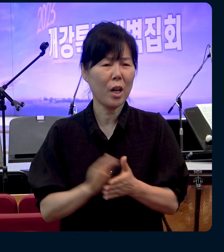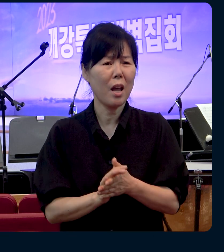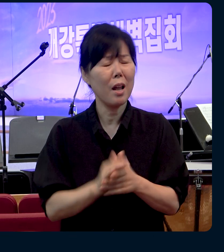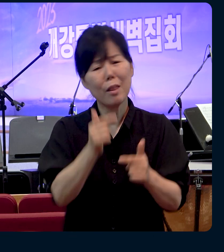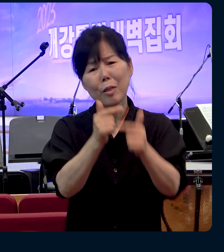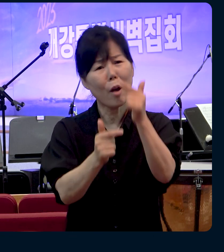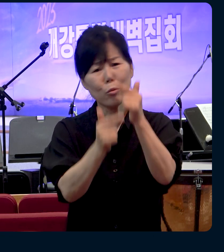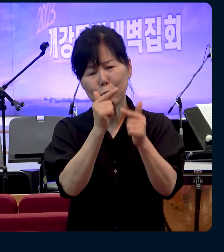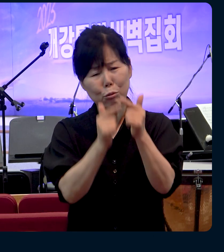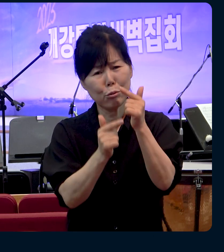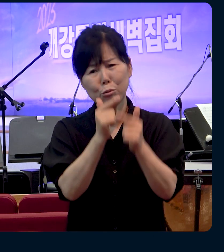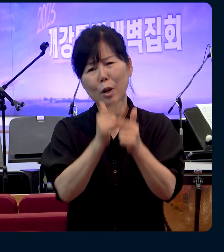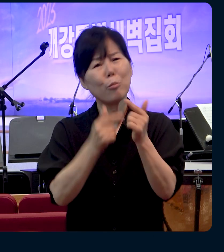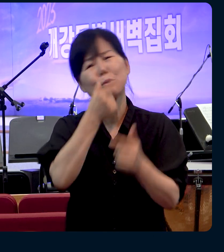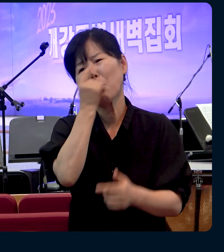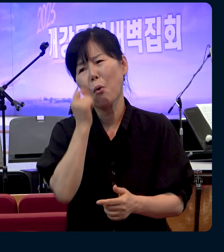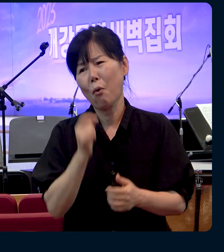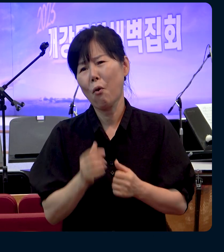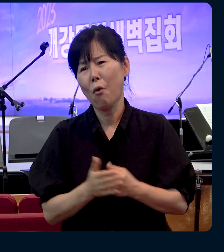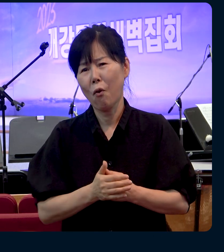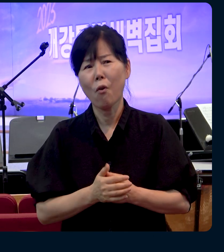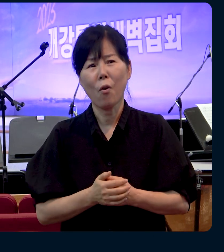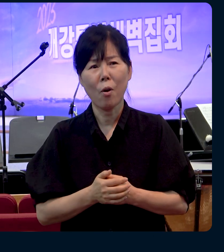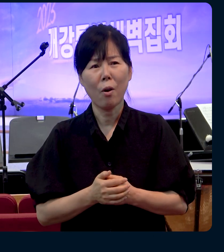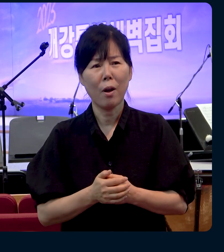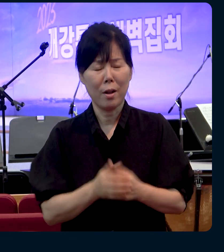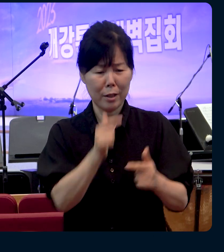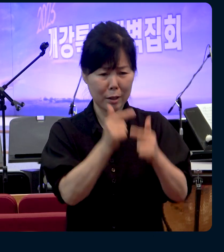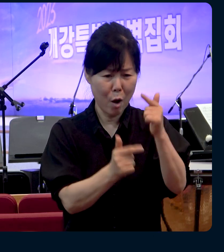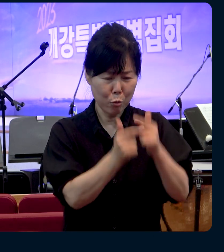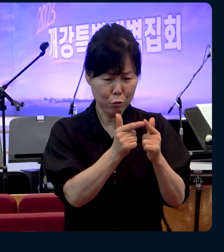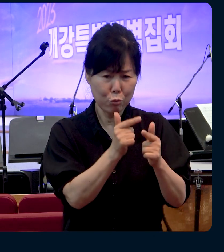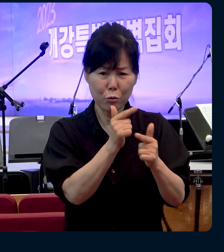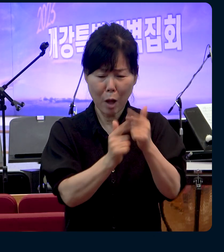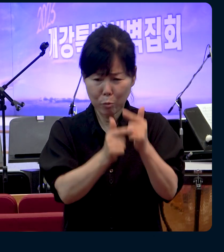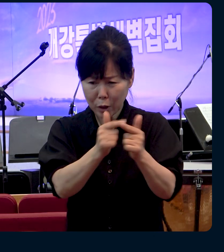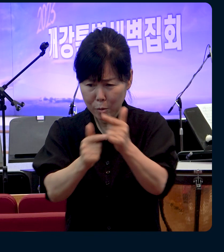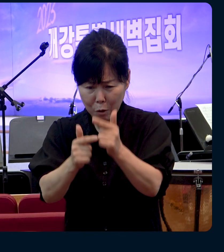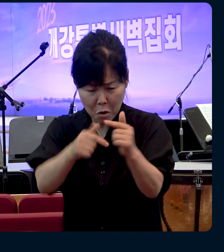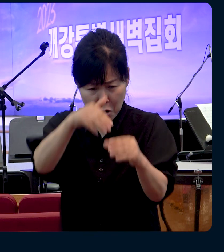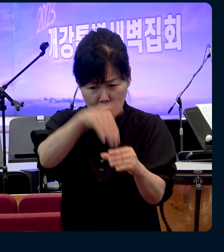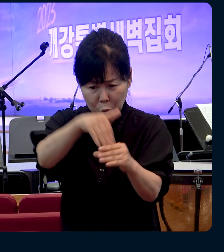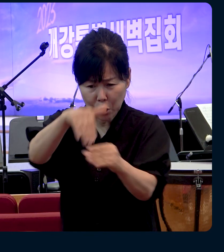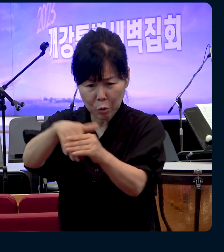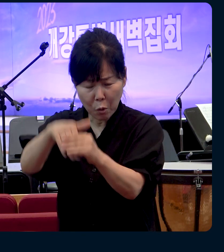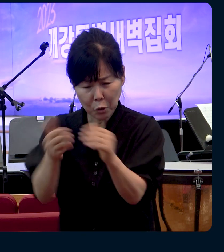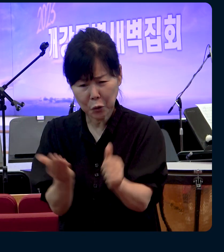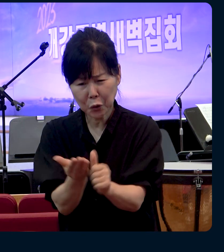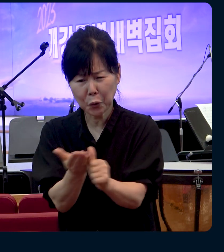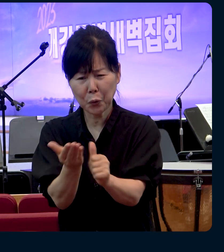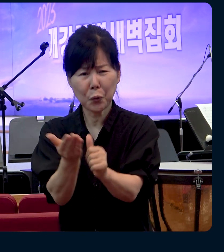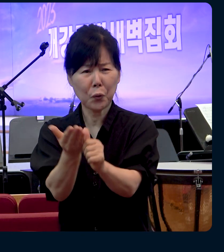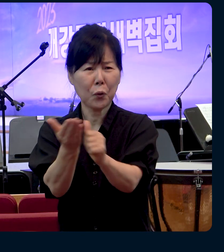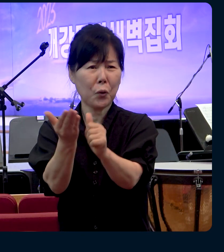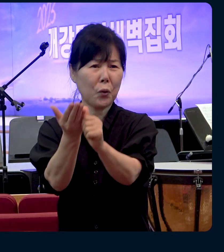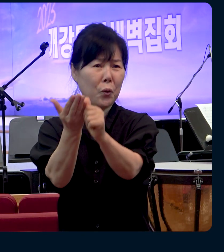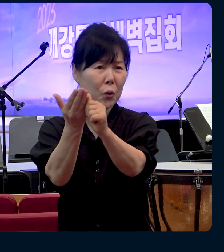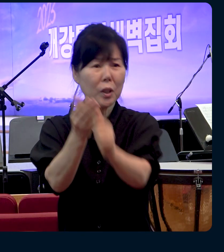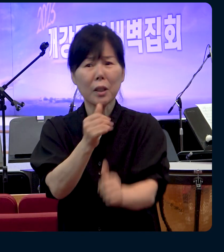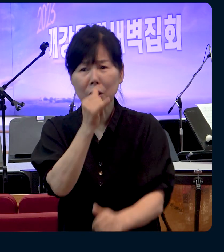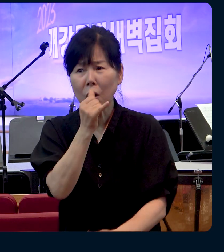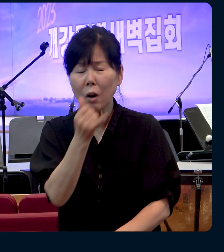그래서 나무들이 이 집 근처에 이렇게 나무들 많이 이렇게 심어놓고 키우는데 그 전부